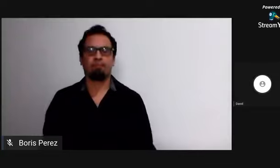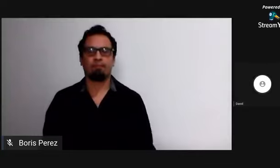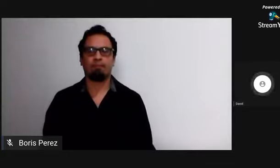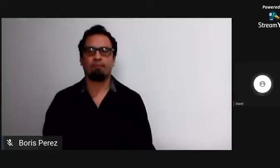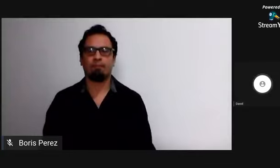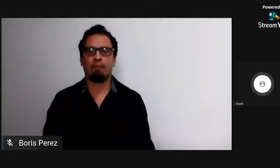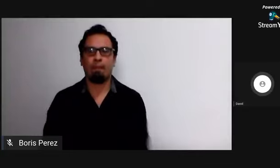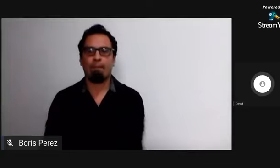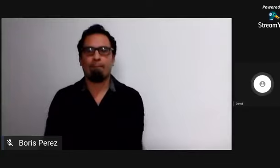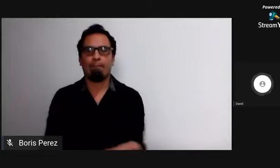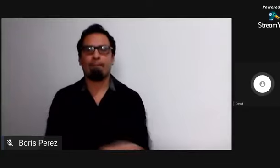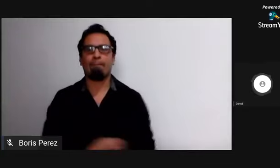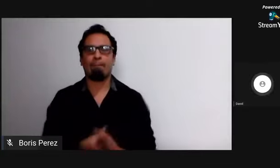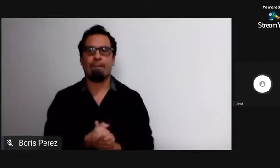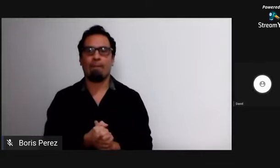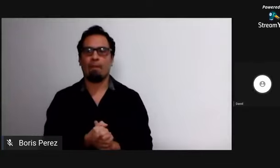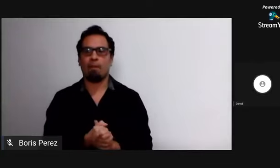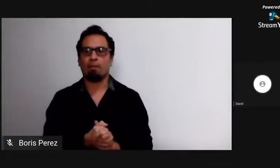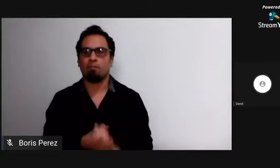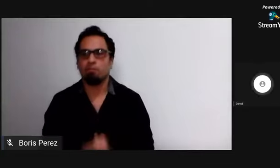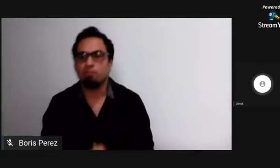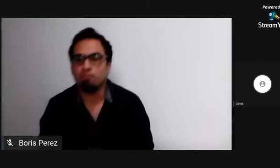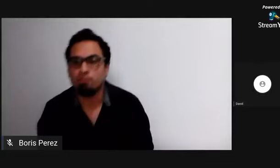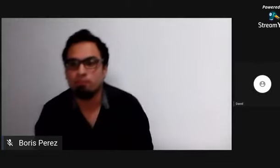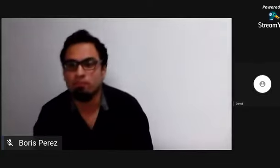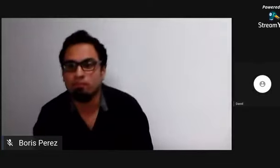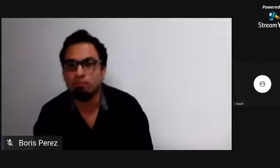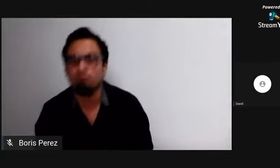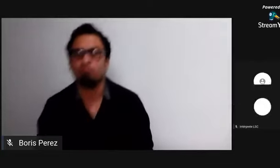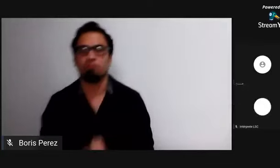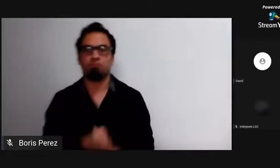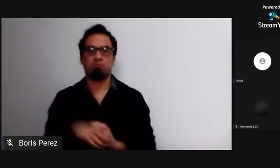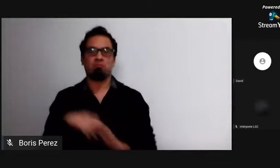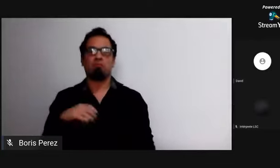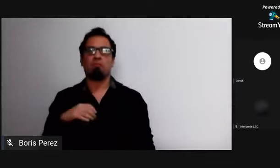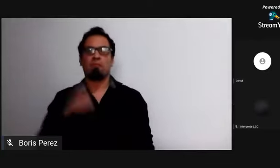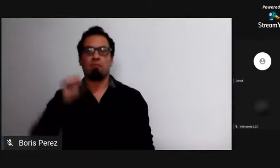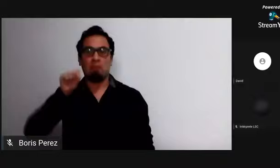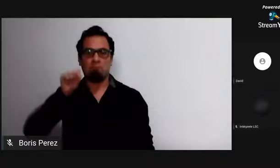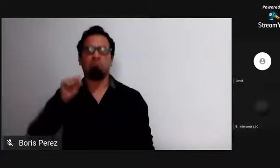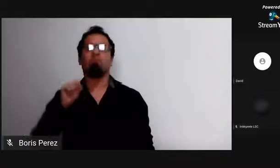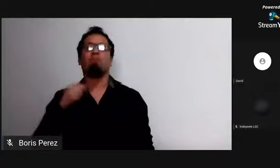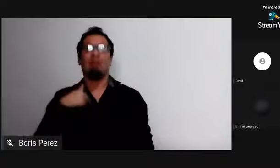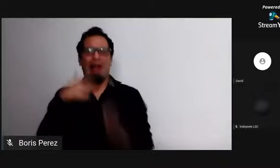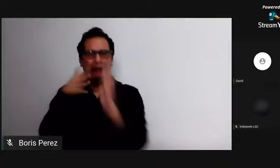economía, se empiezan a gestar todas estas dificultades.